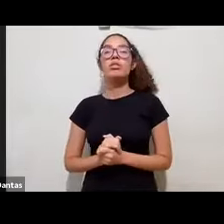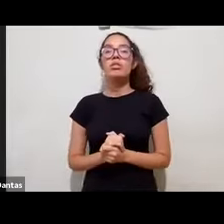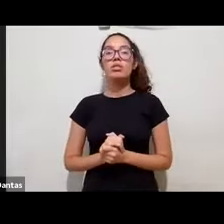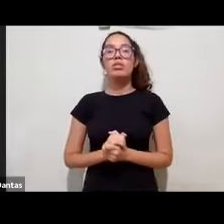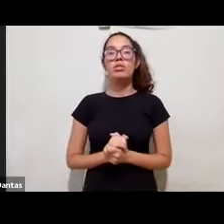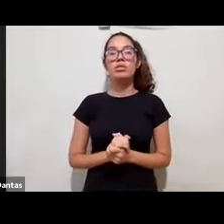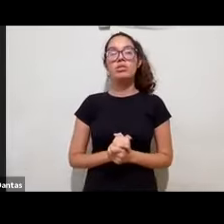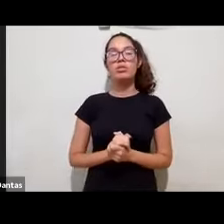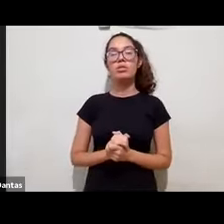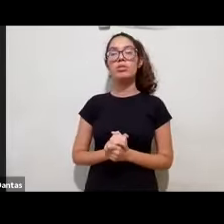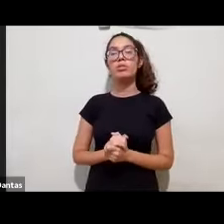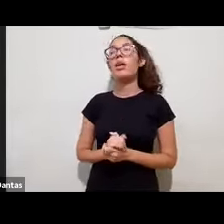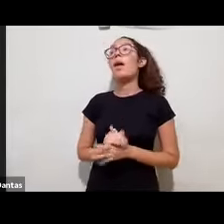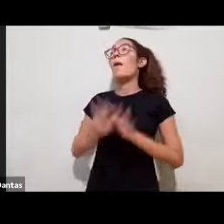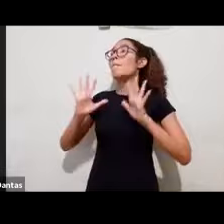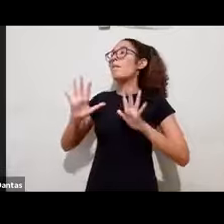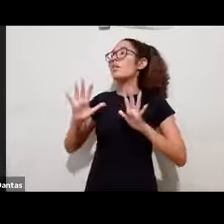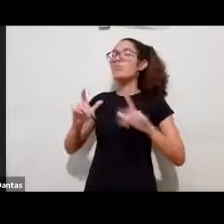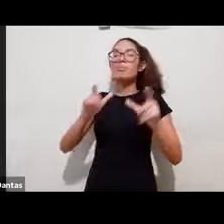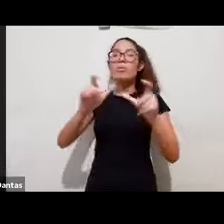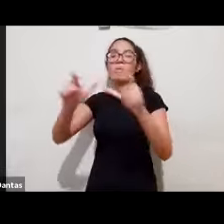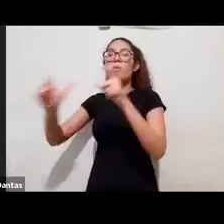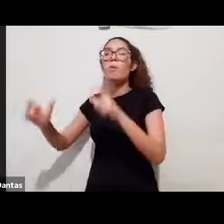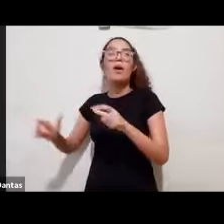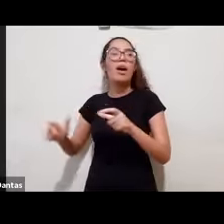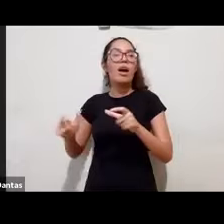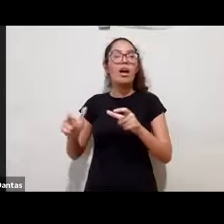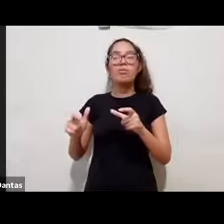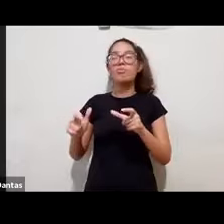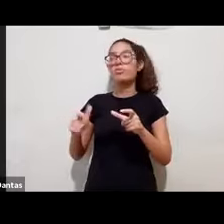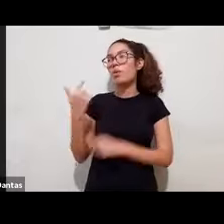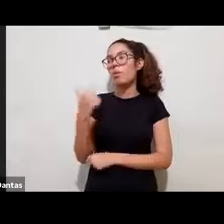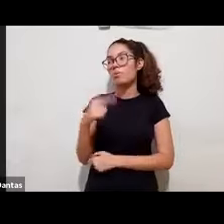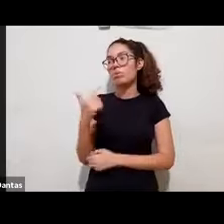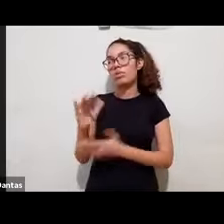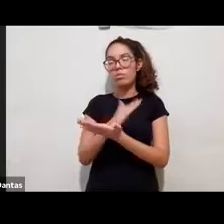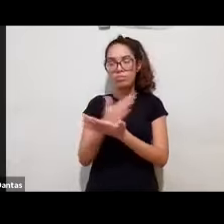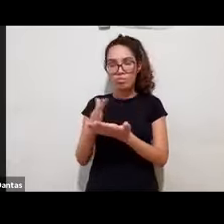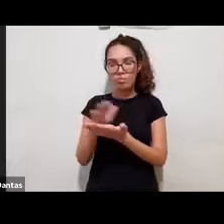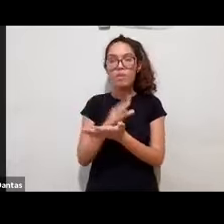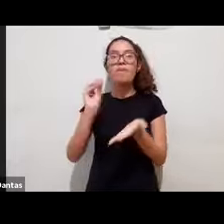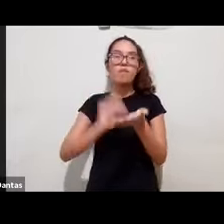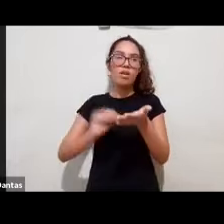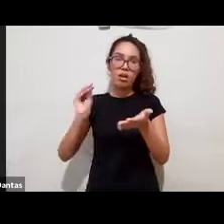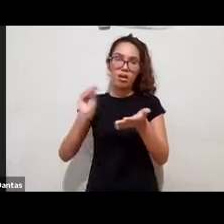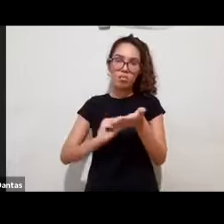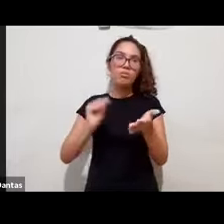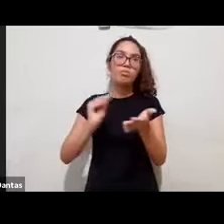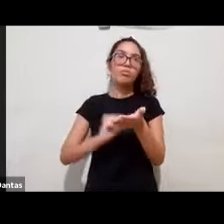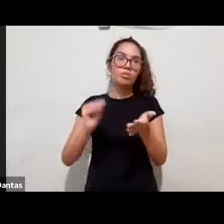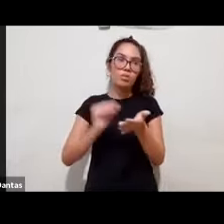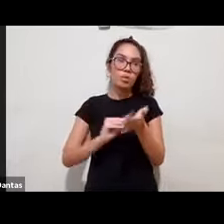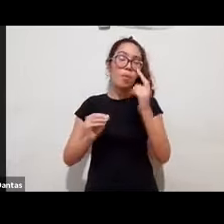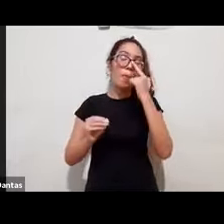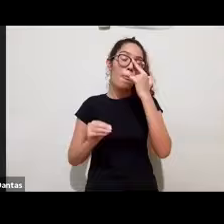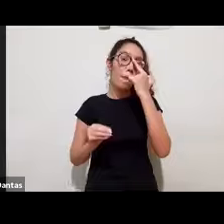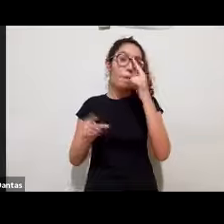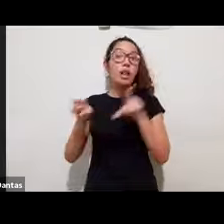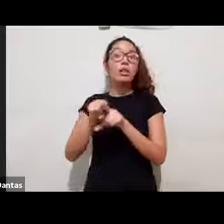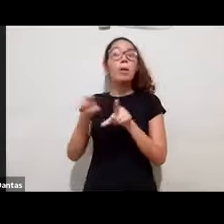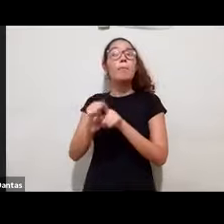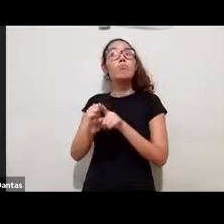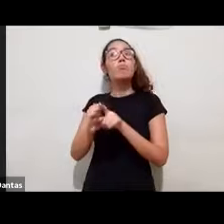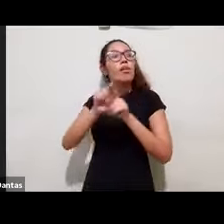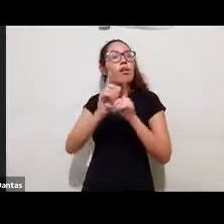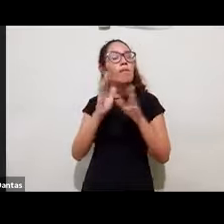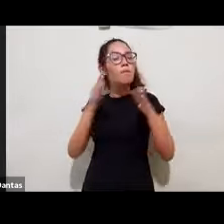maioria dos municípios, né, dos serviços de saúde mental. Né? assim como uma valorização maior desses profissionais que